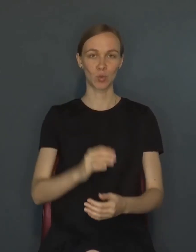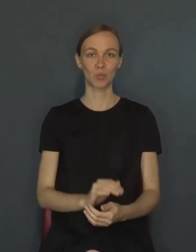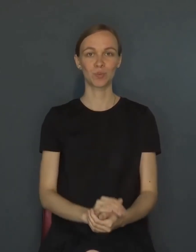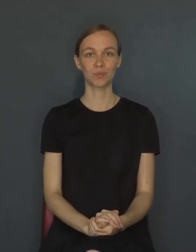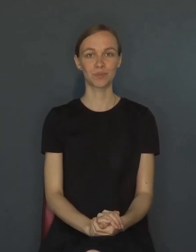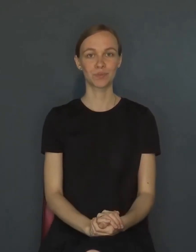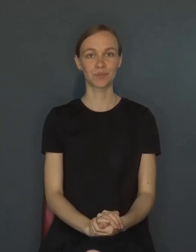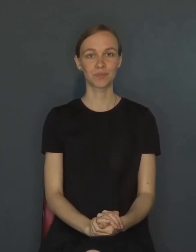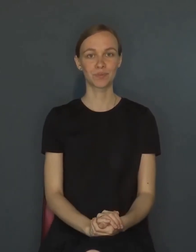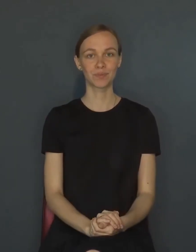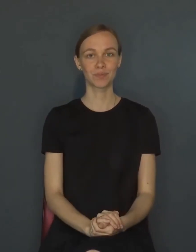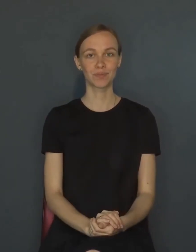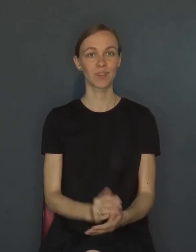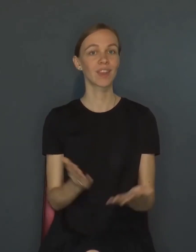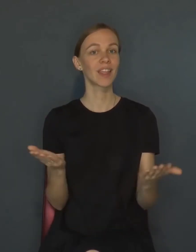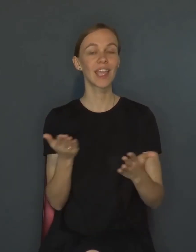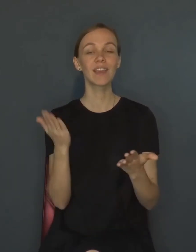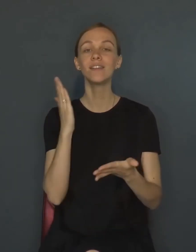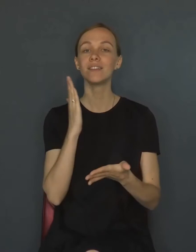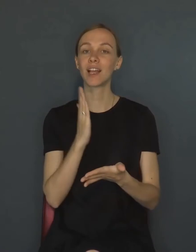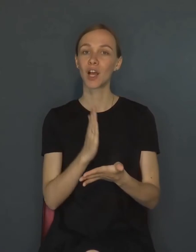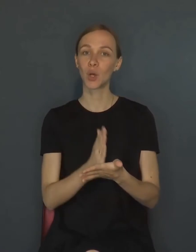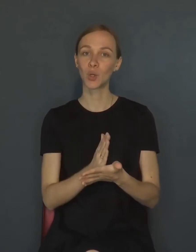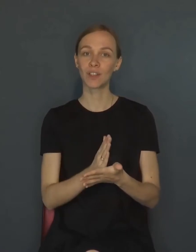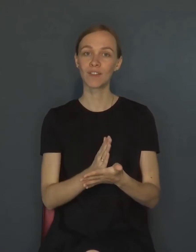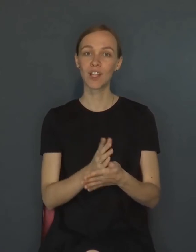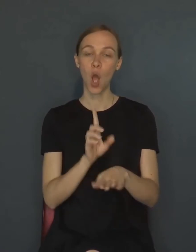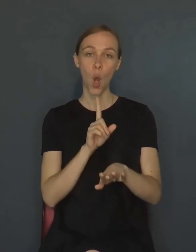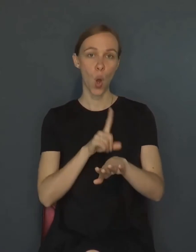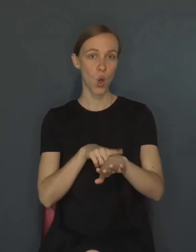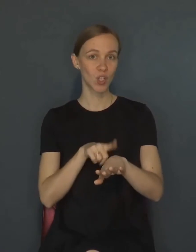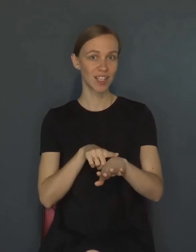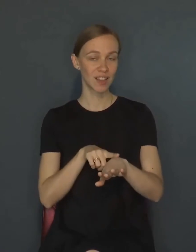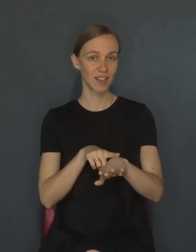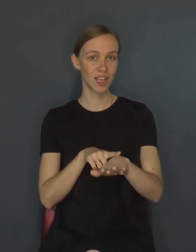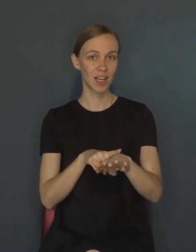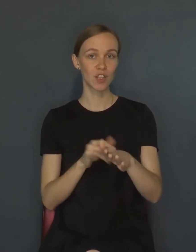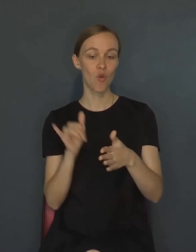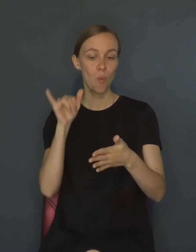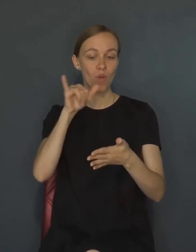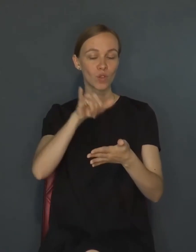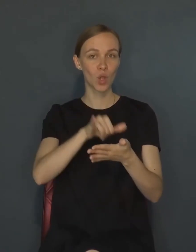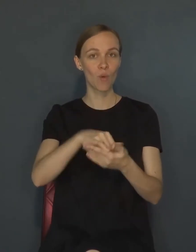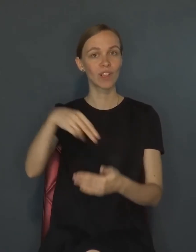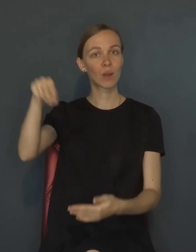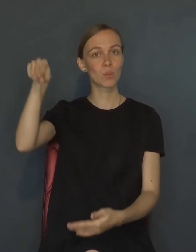на якій знаходився годинник із вмонтованим дзвоном.